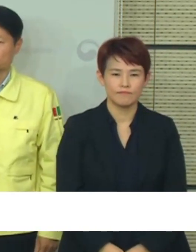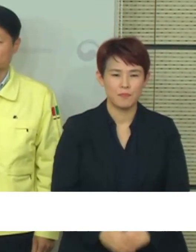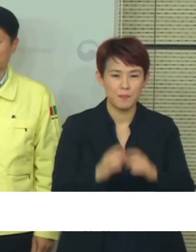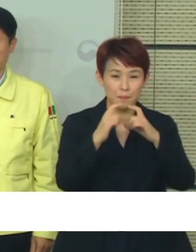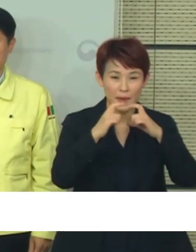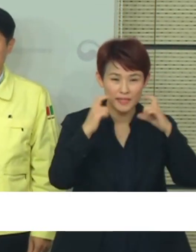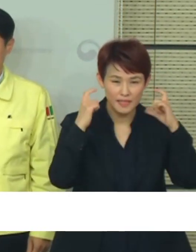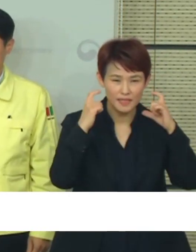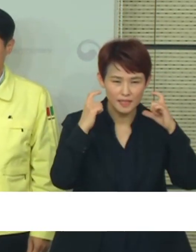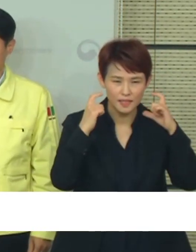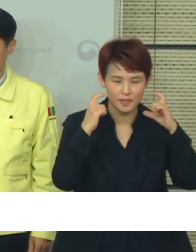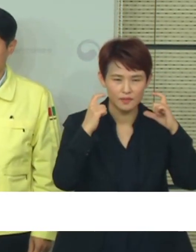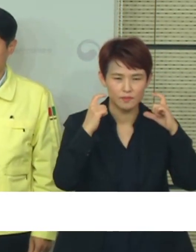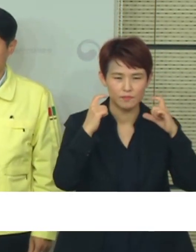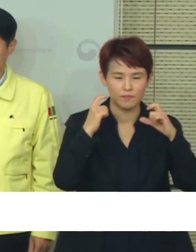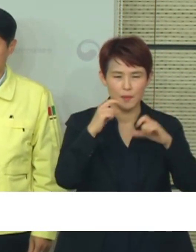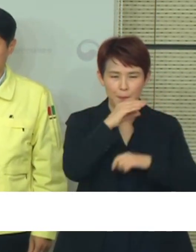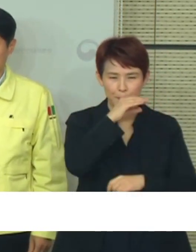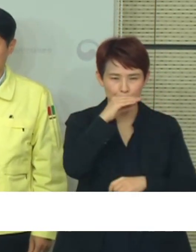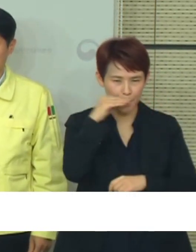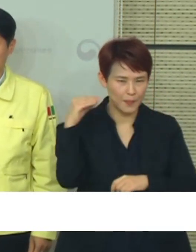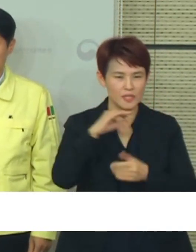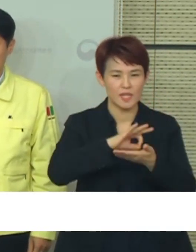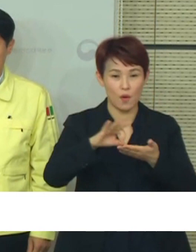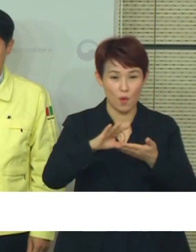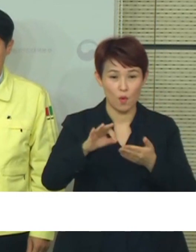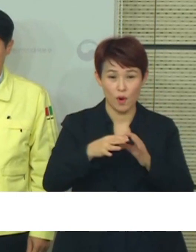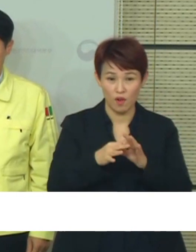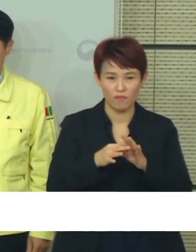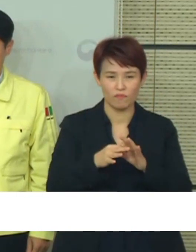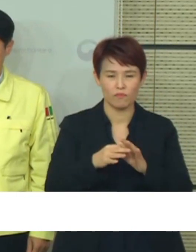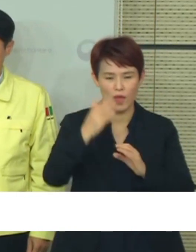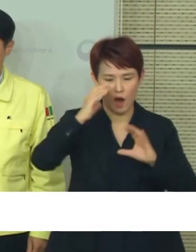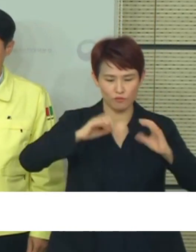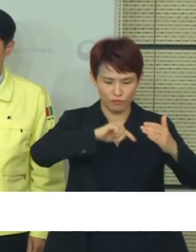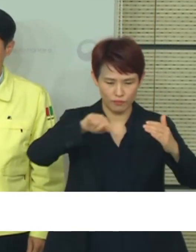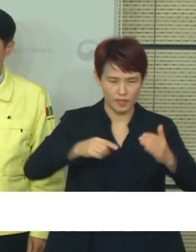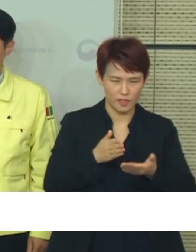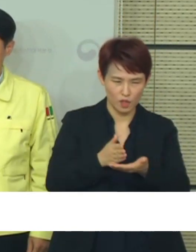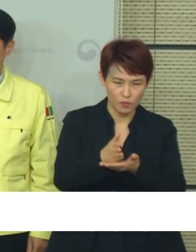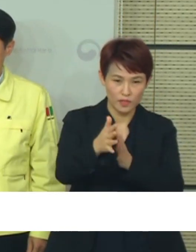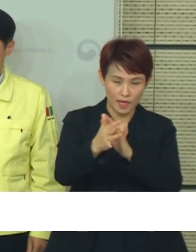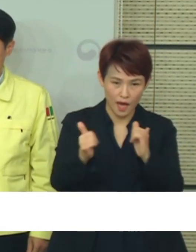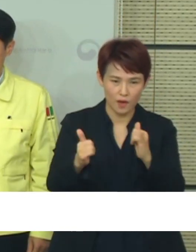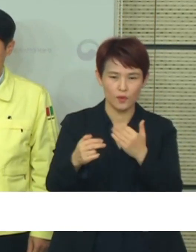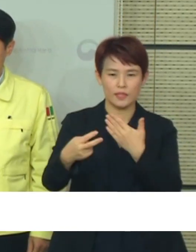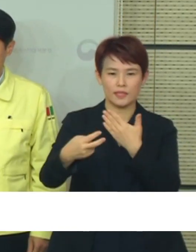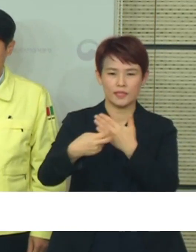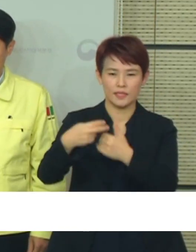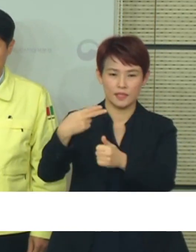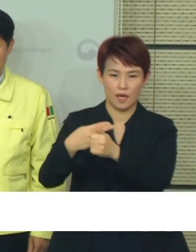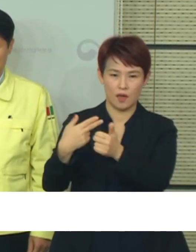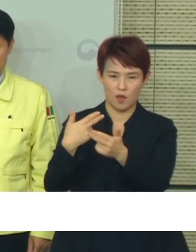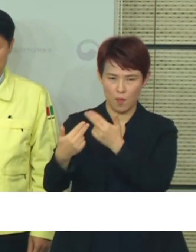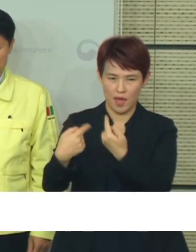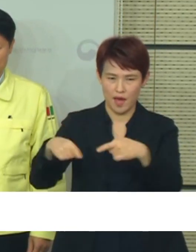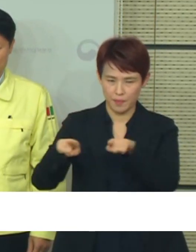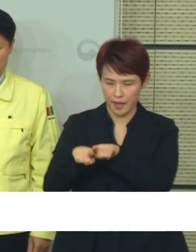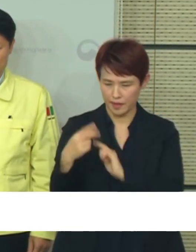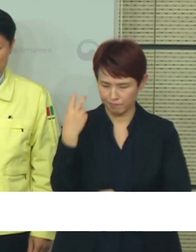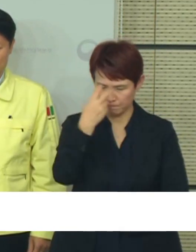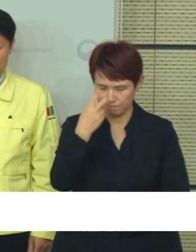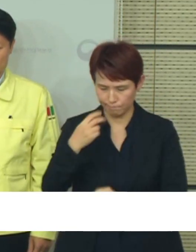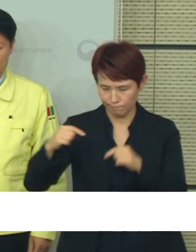마스크의 올바른 사용에 대해서는 국내 전문가들 특히 의사협회와 함께 저희가 계속적으로